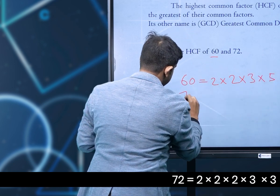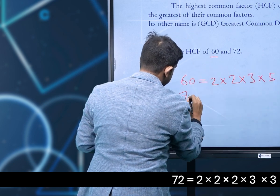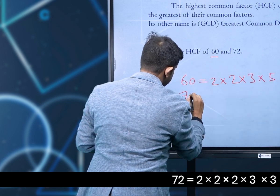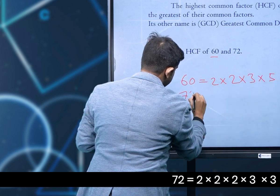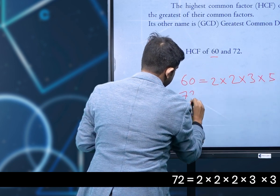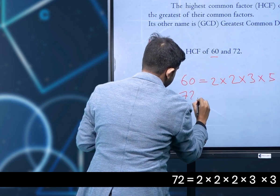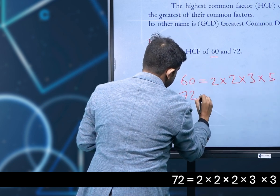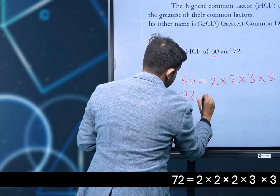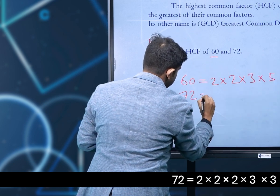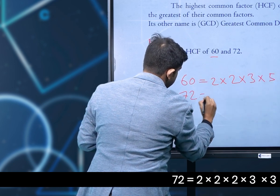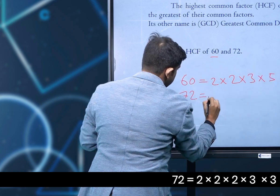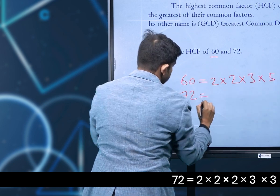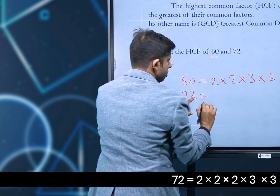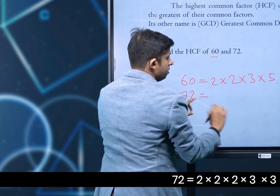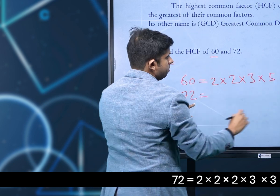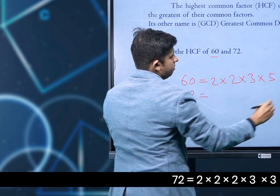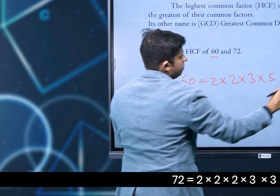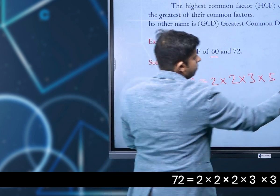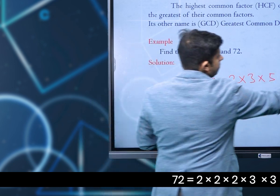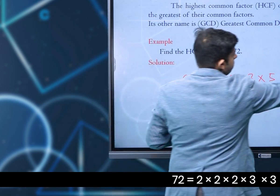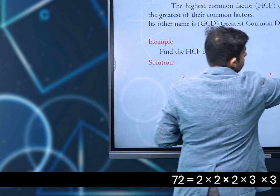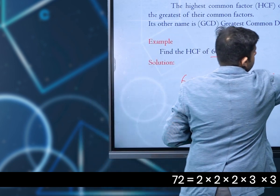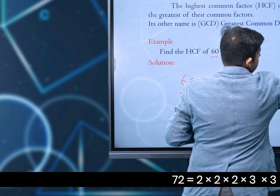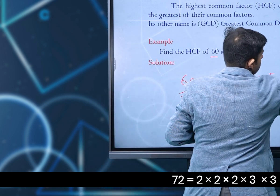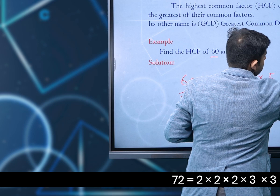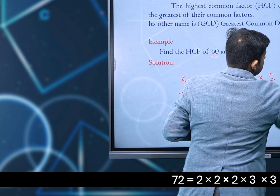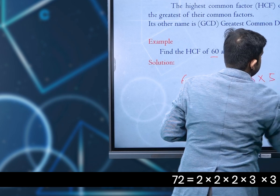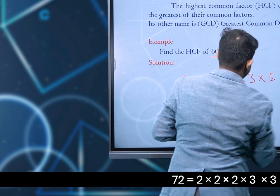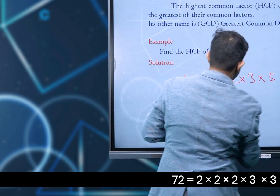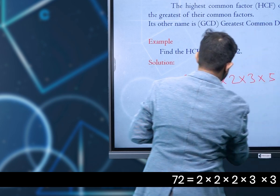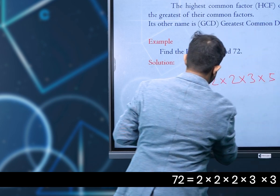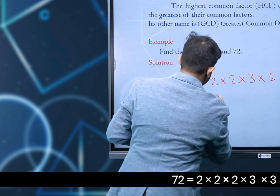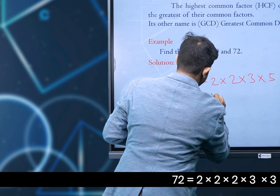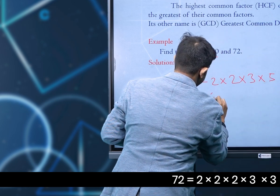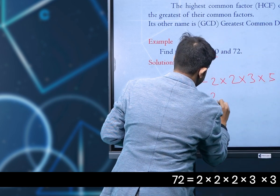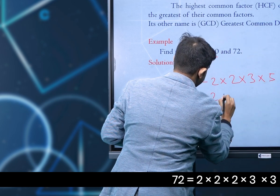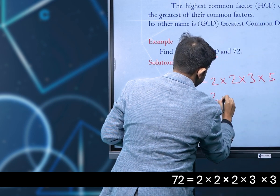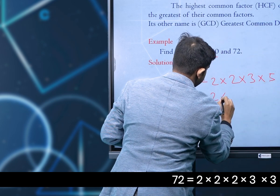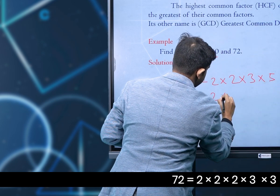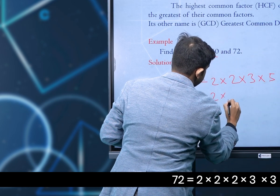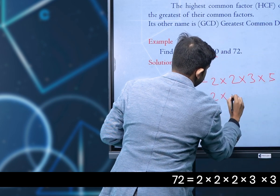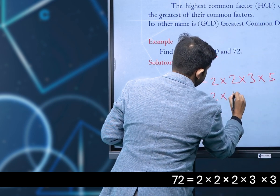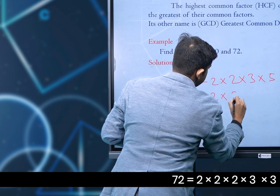बहात्तर बरोबर 2 गुणिले 2 गुणिले 2 गुणिले 3 गुणिले 3.